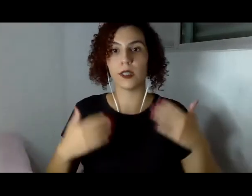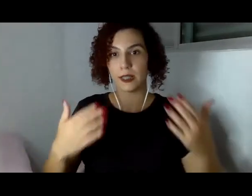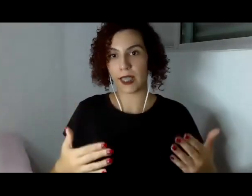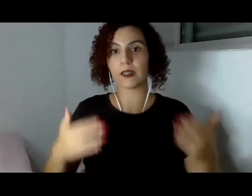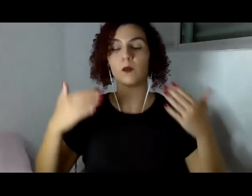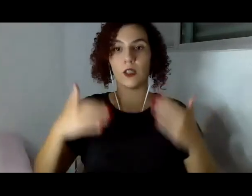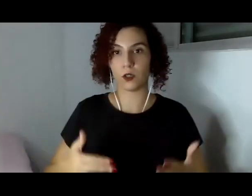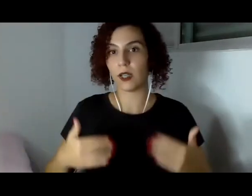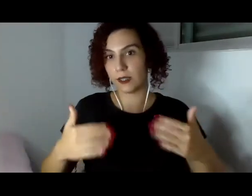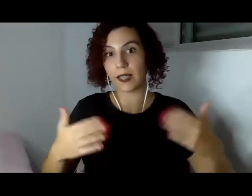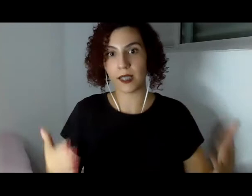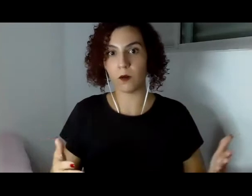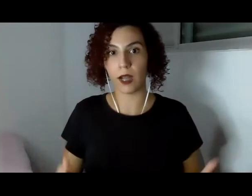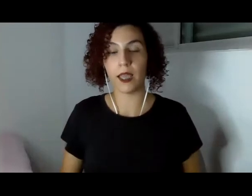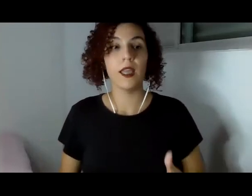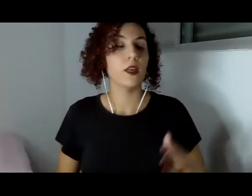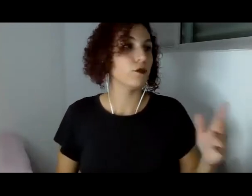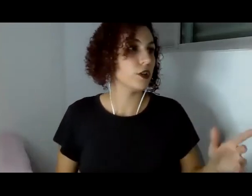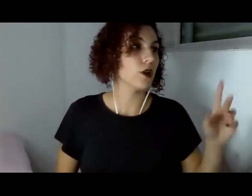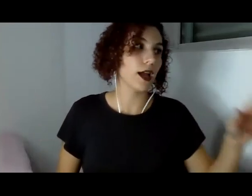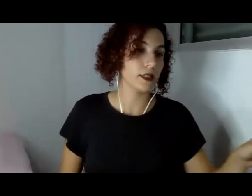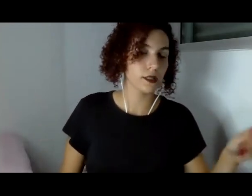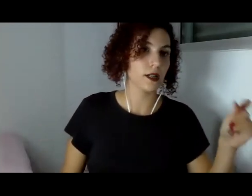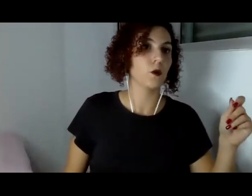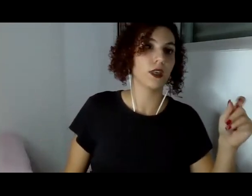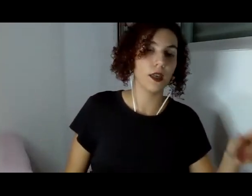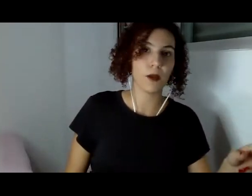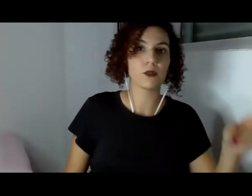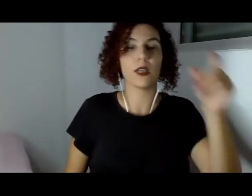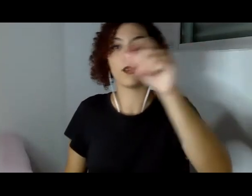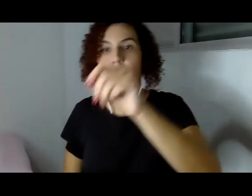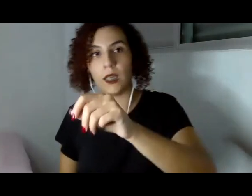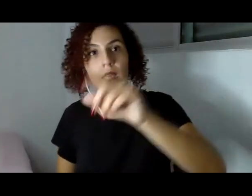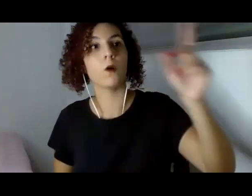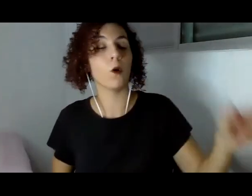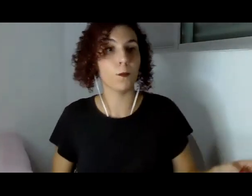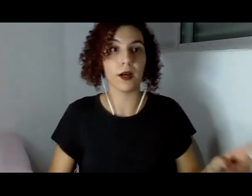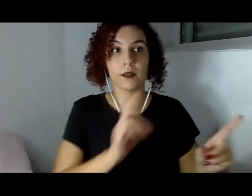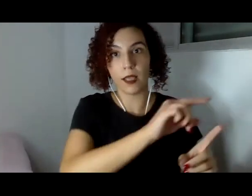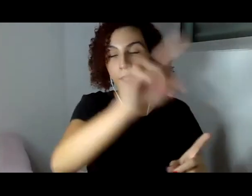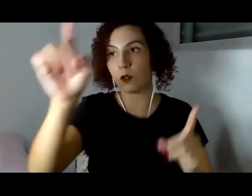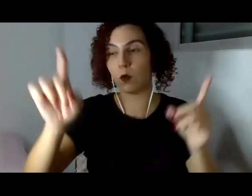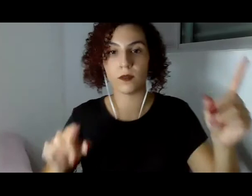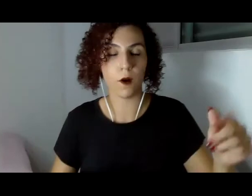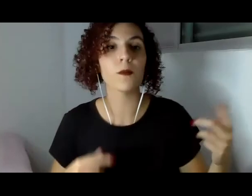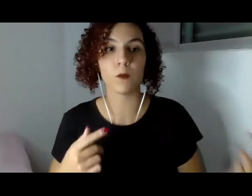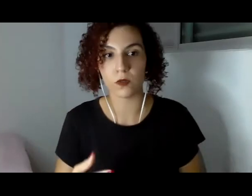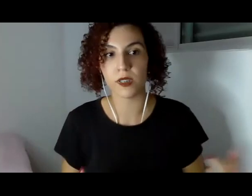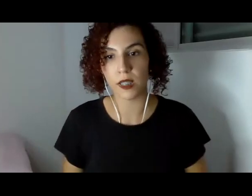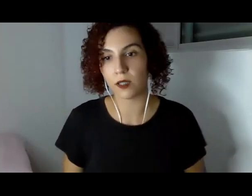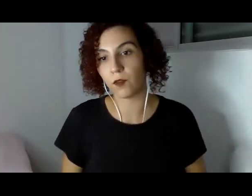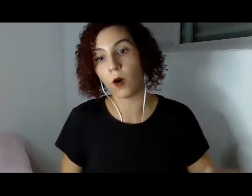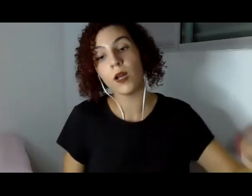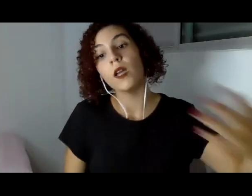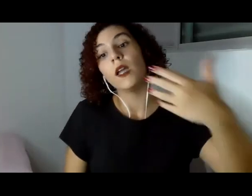eu disse, dessa questão da regionalização, né? Eu vejo, esse sinal aqui é mais usado aqui, ou, opa, tem essas 2 formas, posso